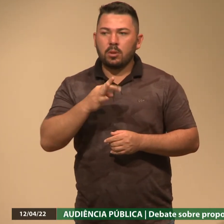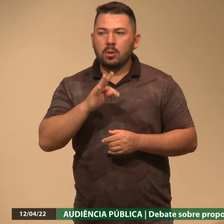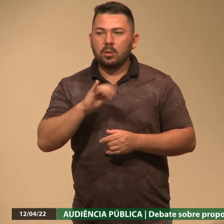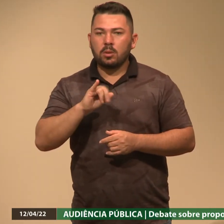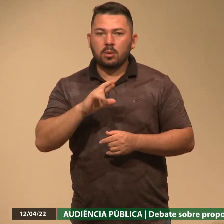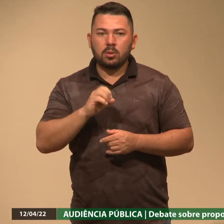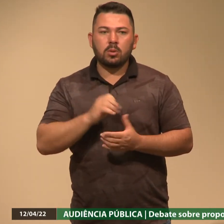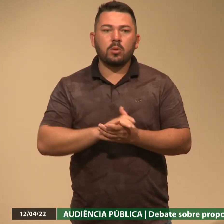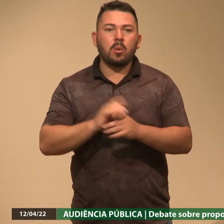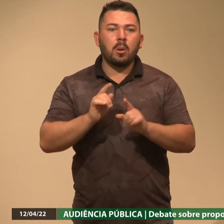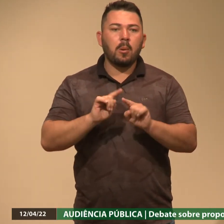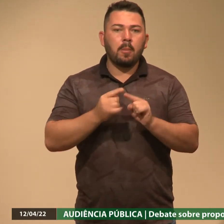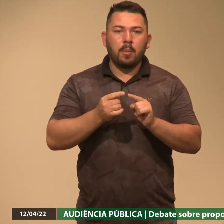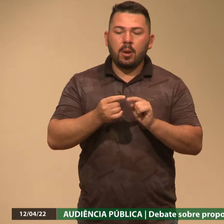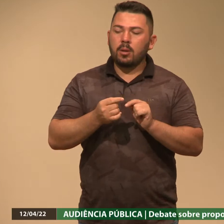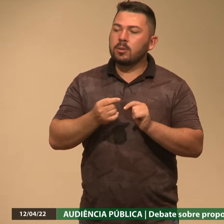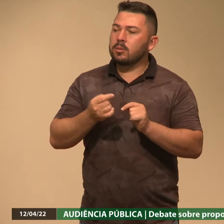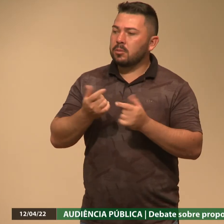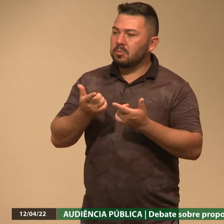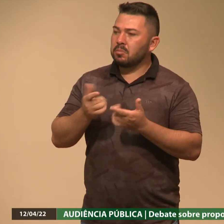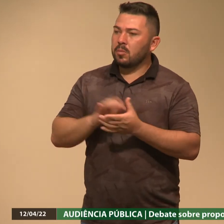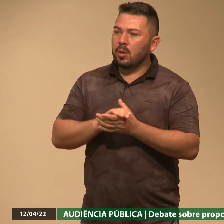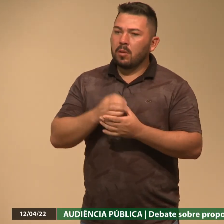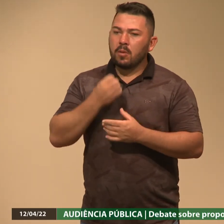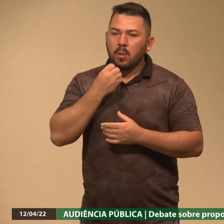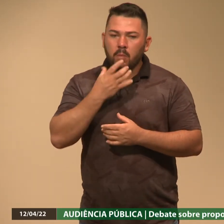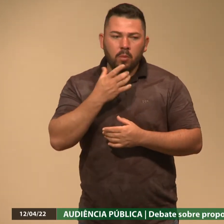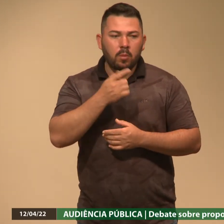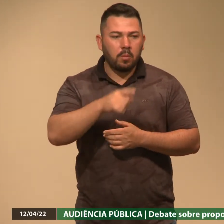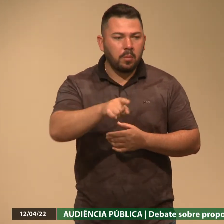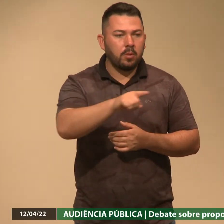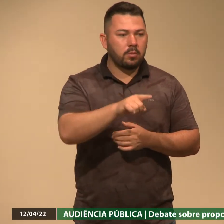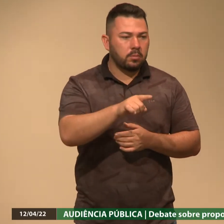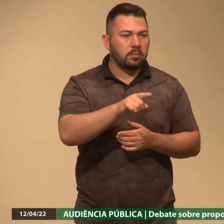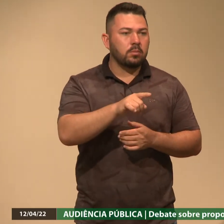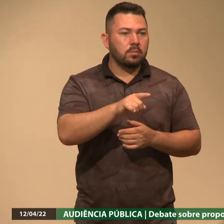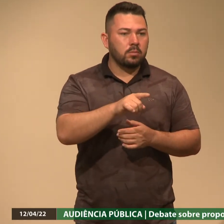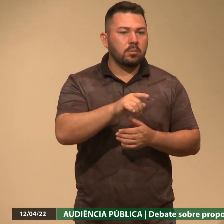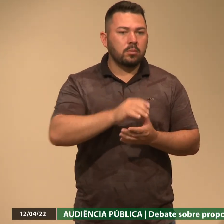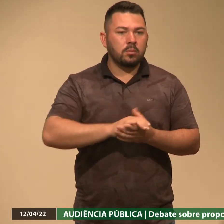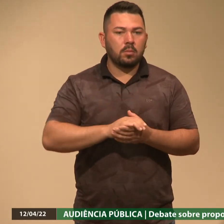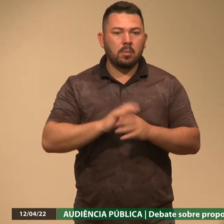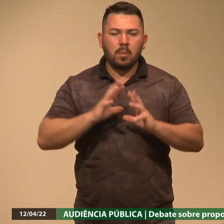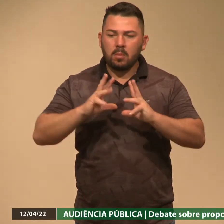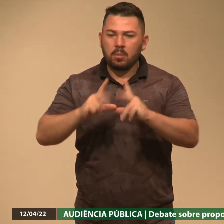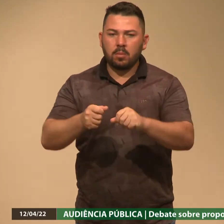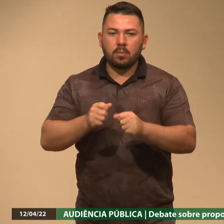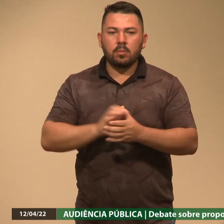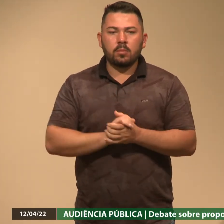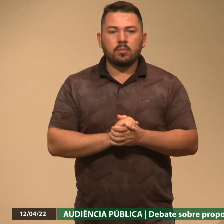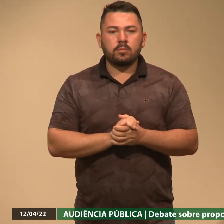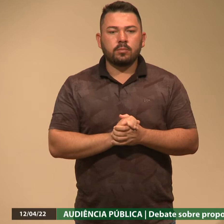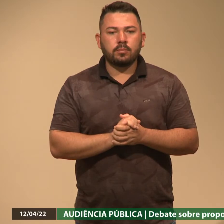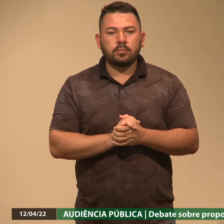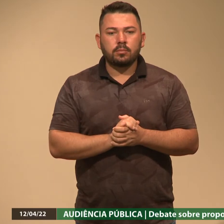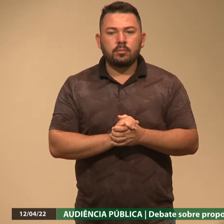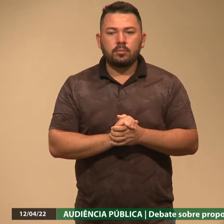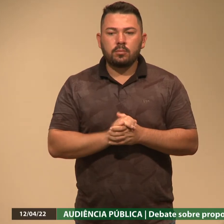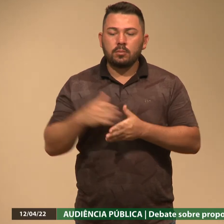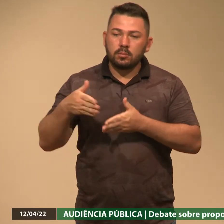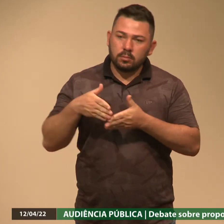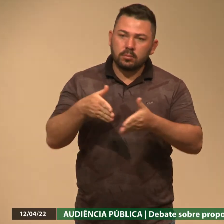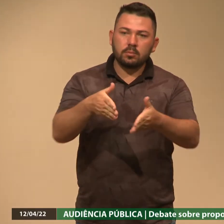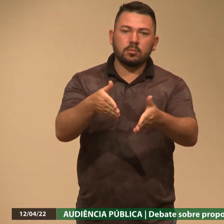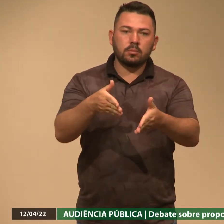alguma forma compor e ver de que forma que fique bom para agrupar a todos nesse